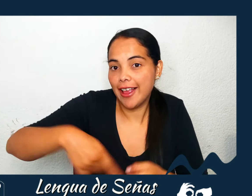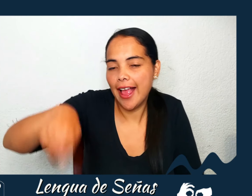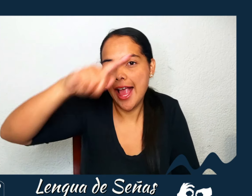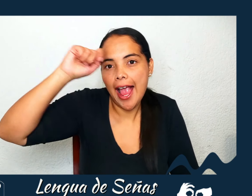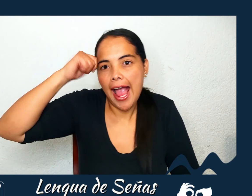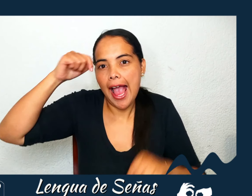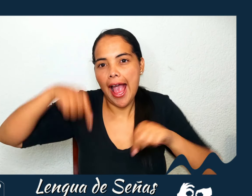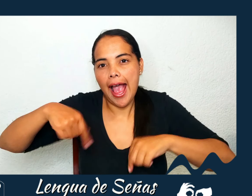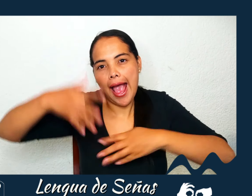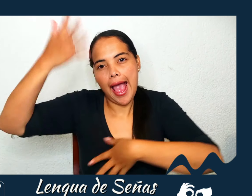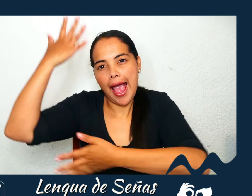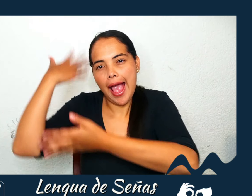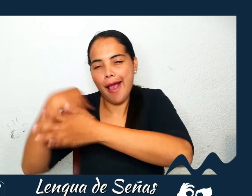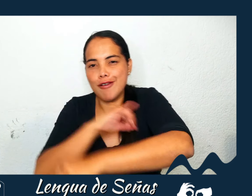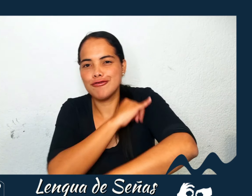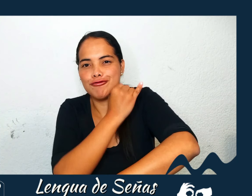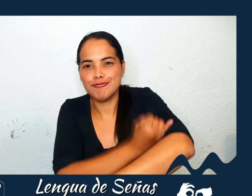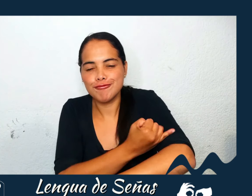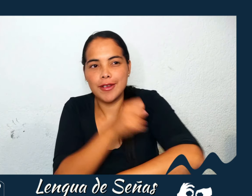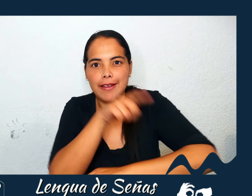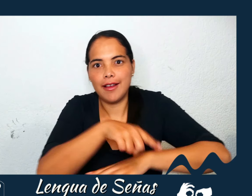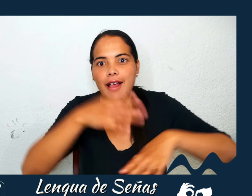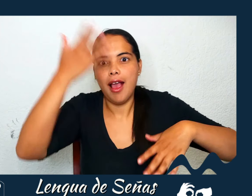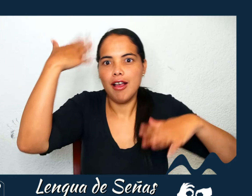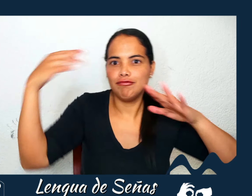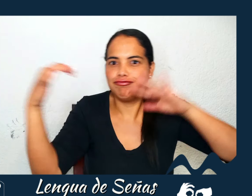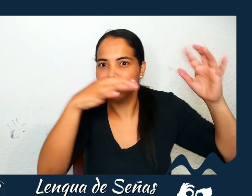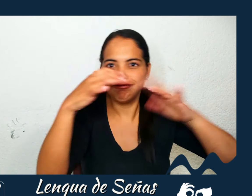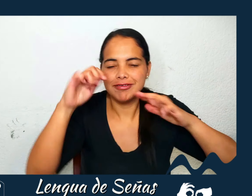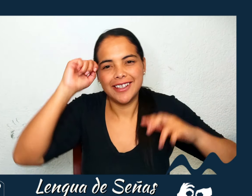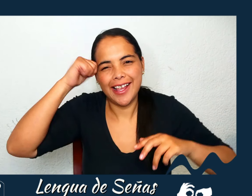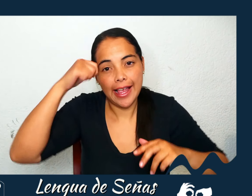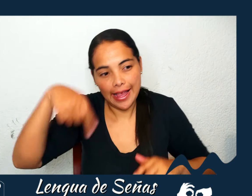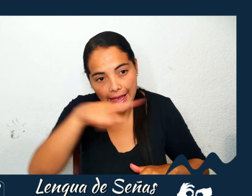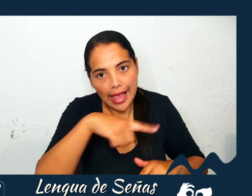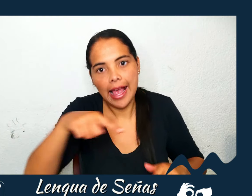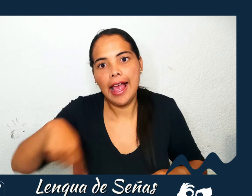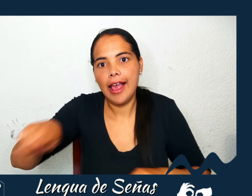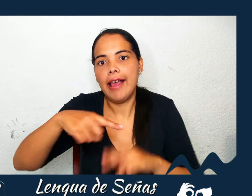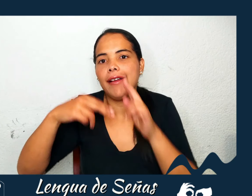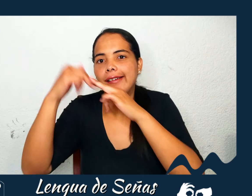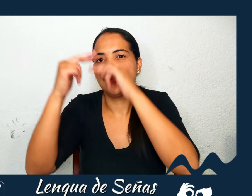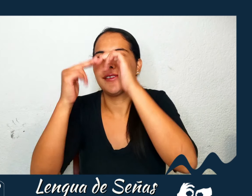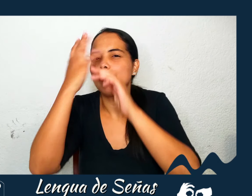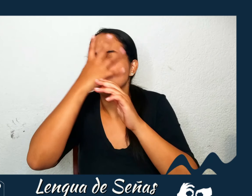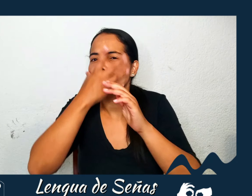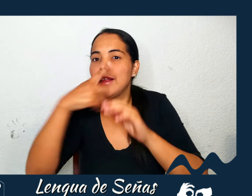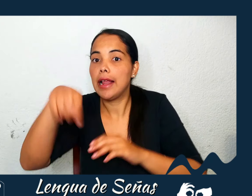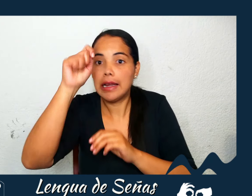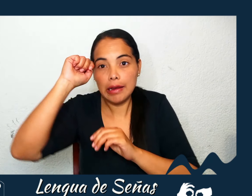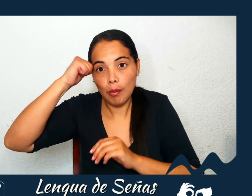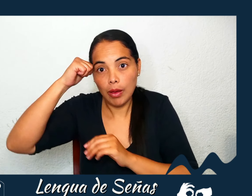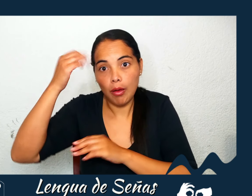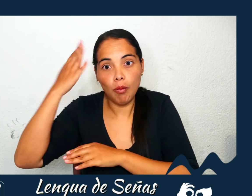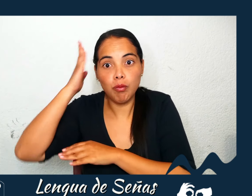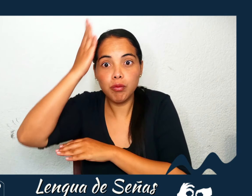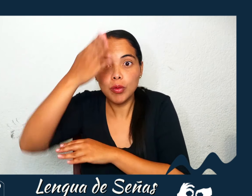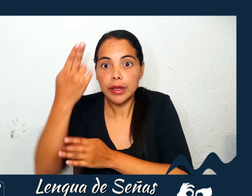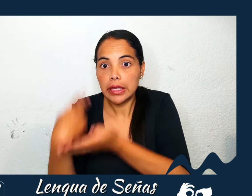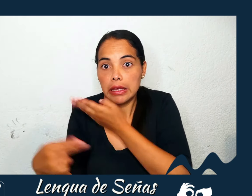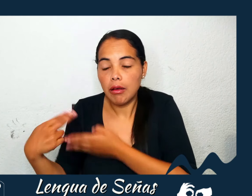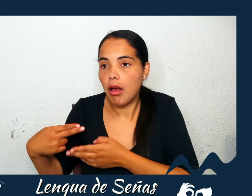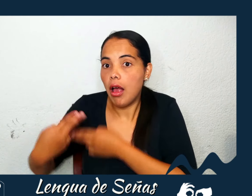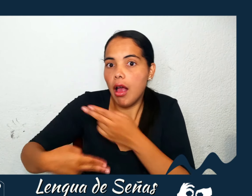los hijos de ambos lados del río, para que ellos sepan y recuerden de que en todos ellos